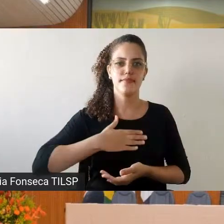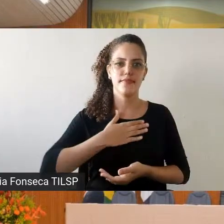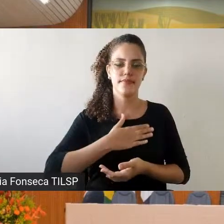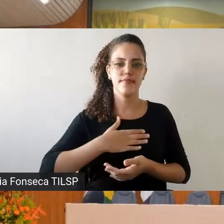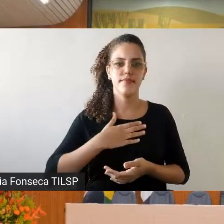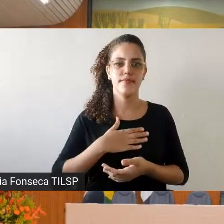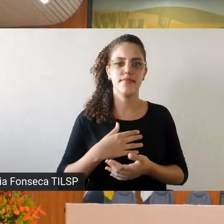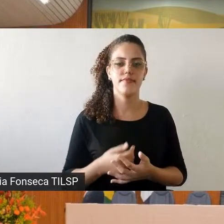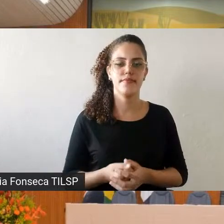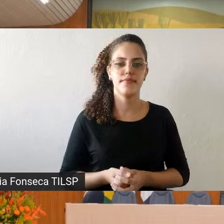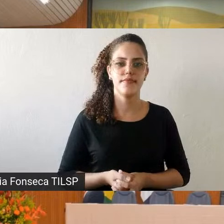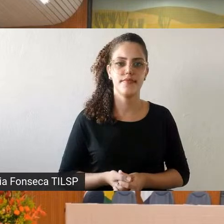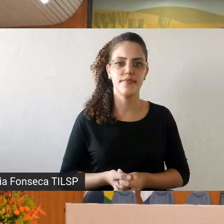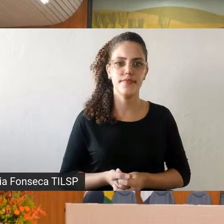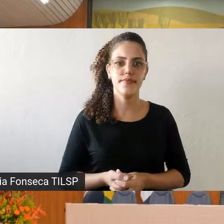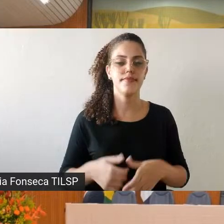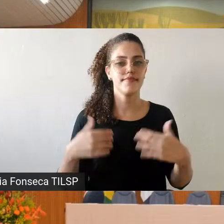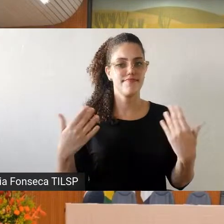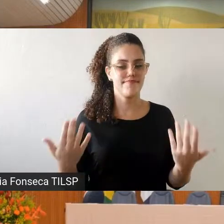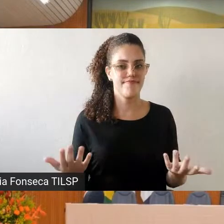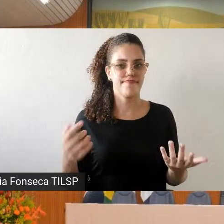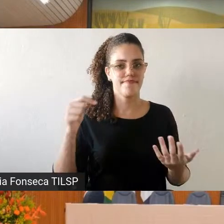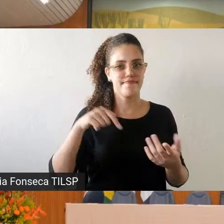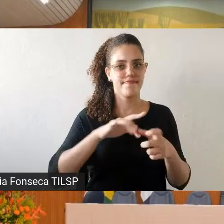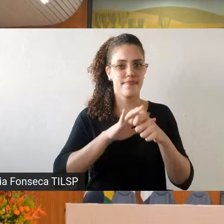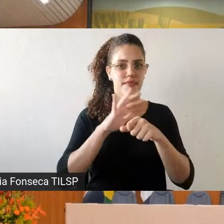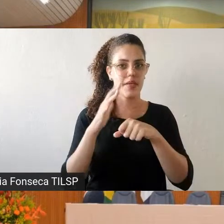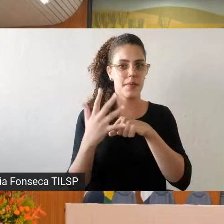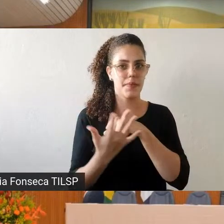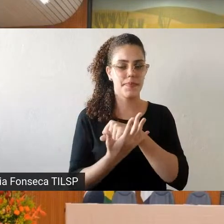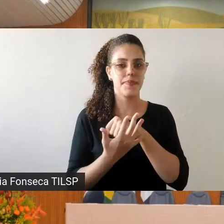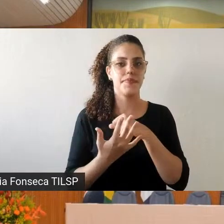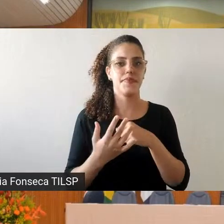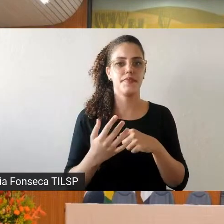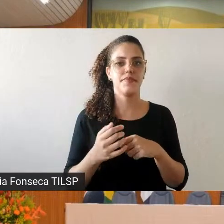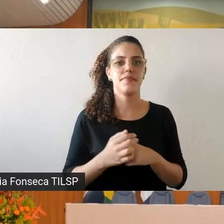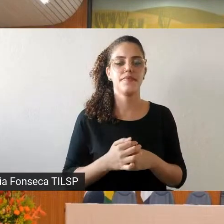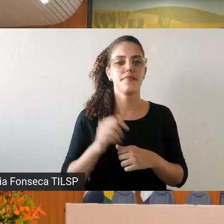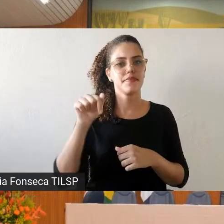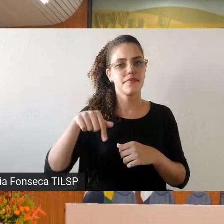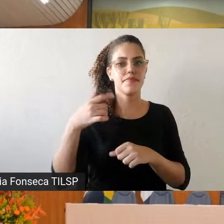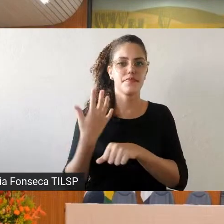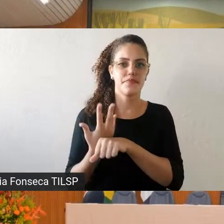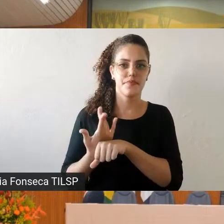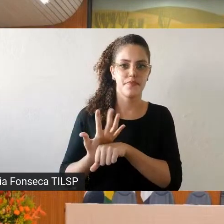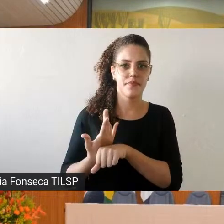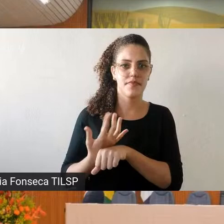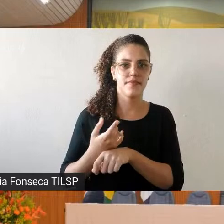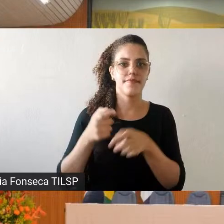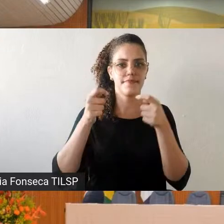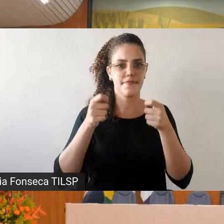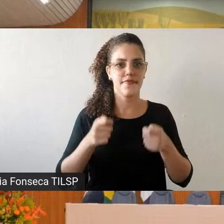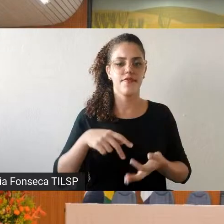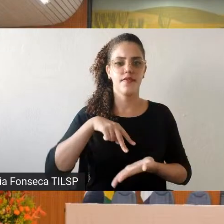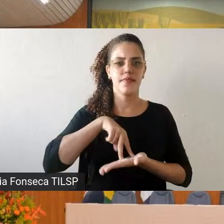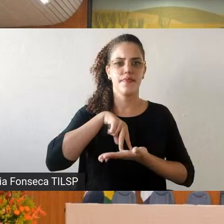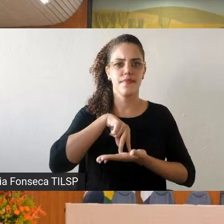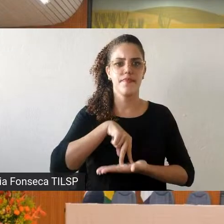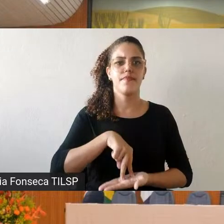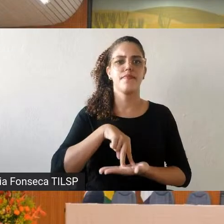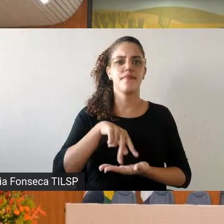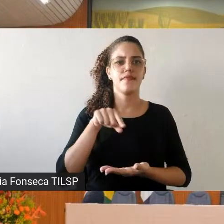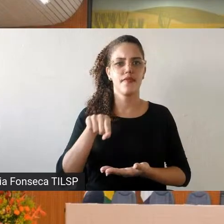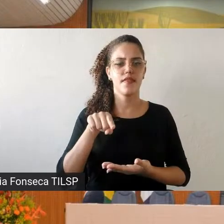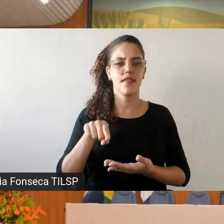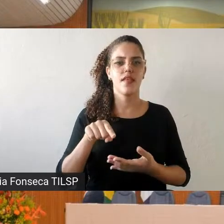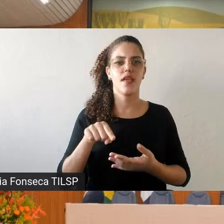tão significativo que é a pandemia, mas ela tem se reafirmado como instituição estratégica fundamental. Então, na medida